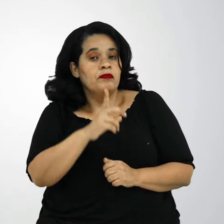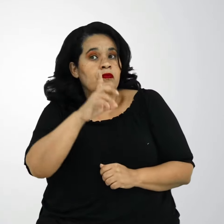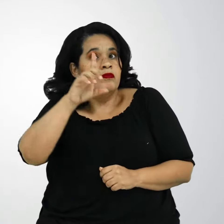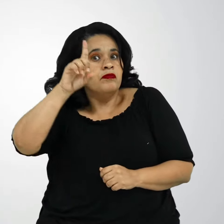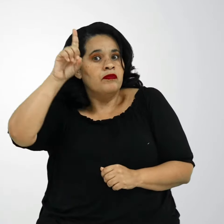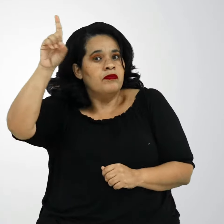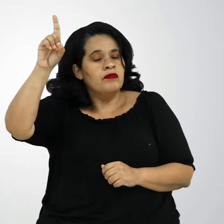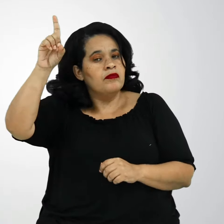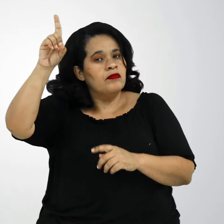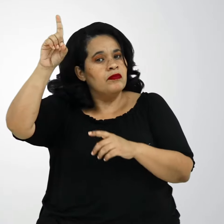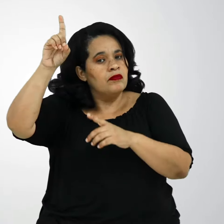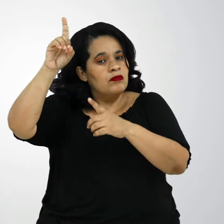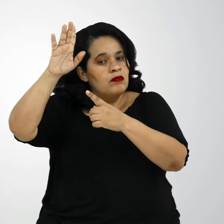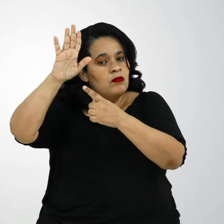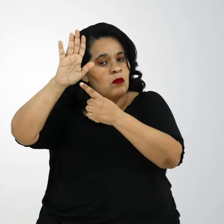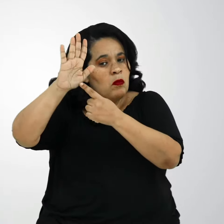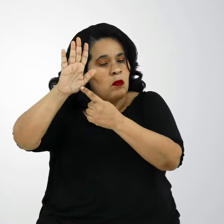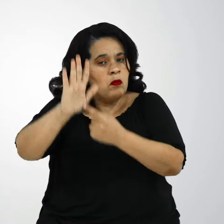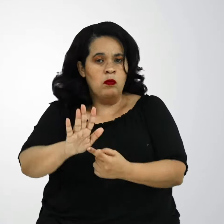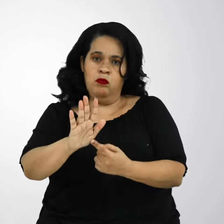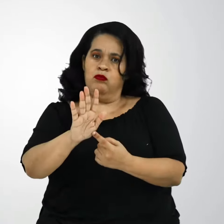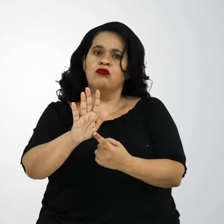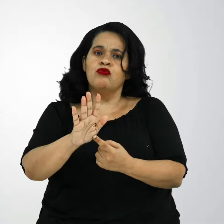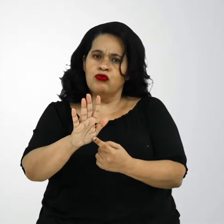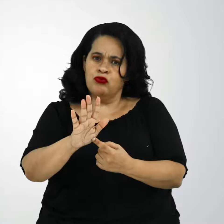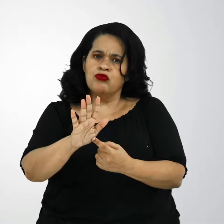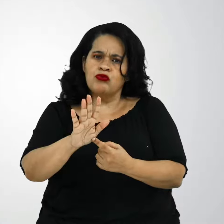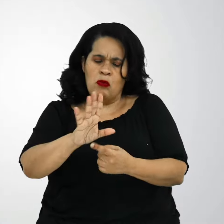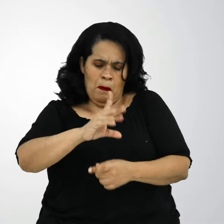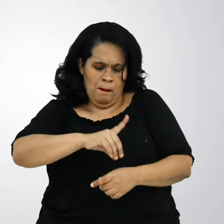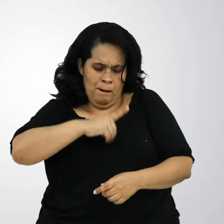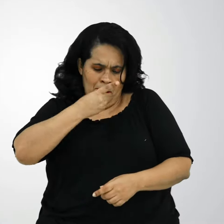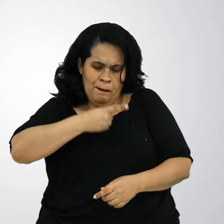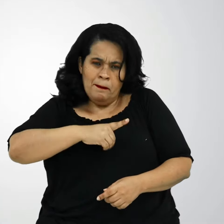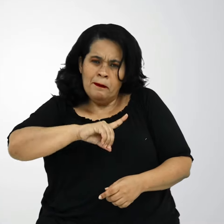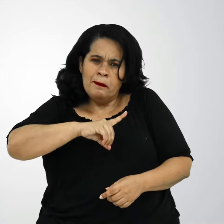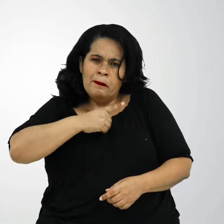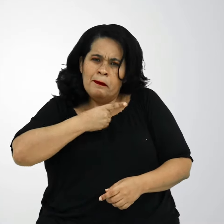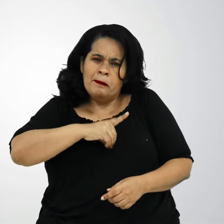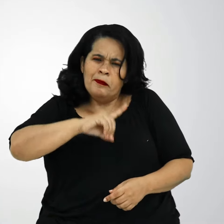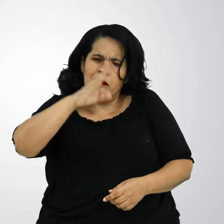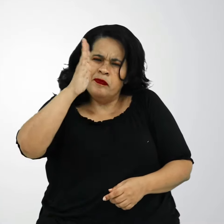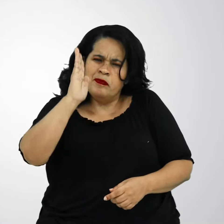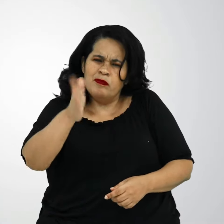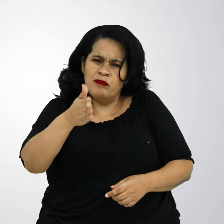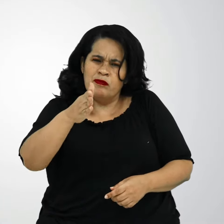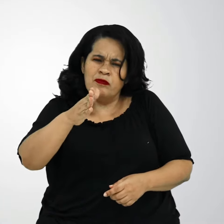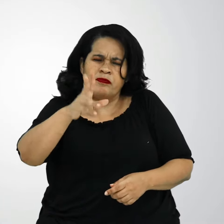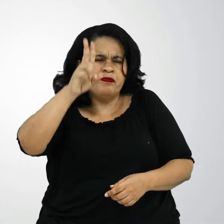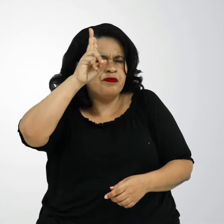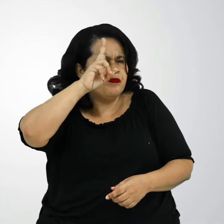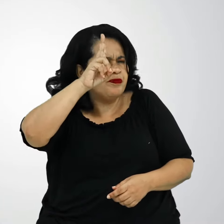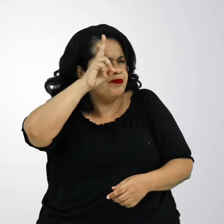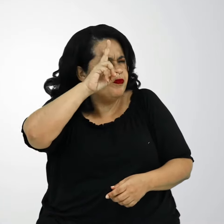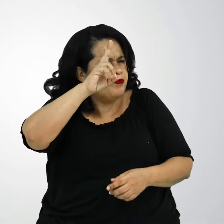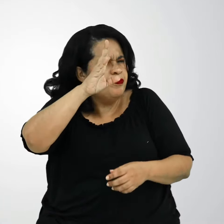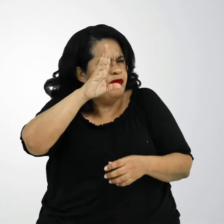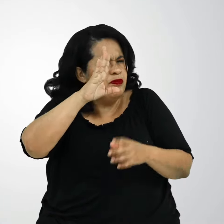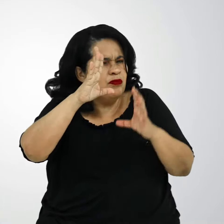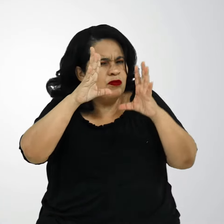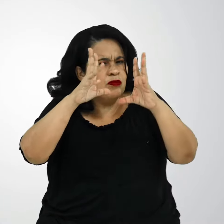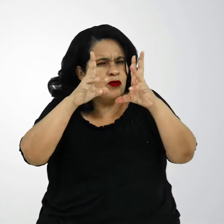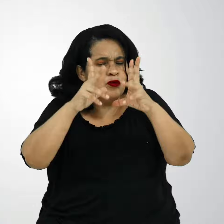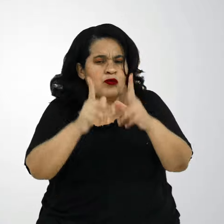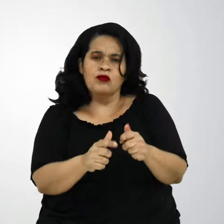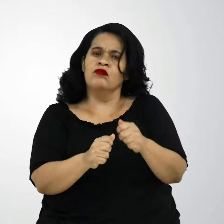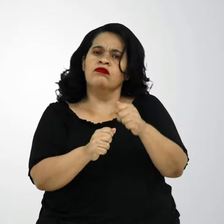leque de revelação e quis mostrar para Daniel já o recorte da história toda. É muito